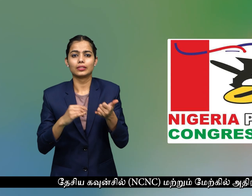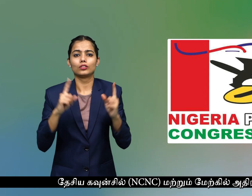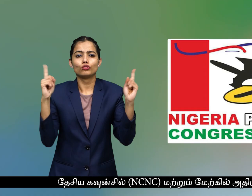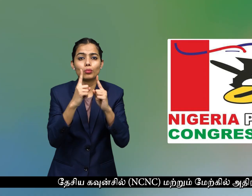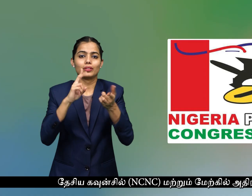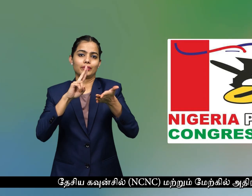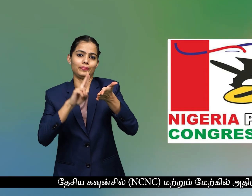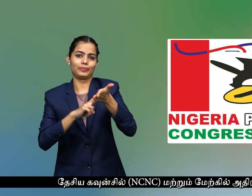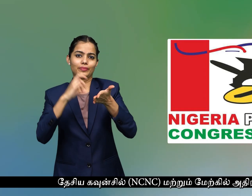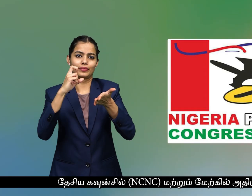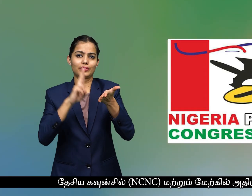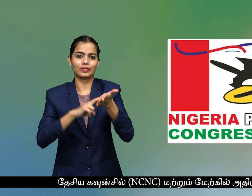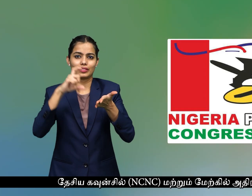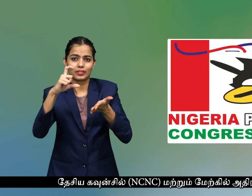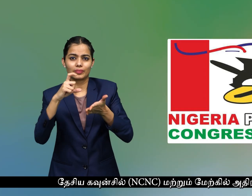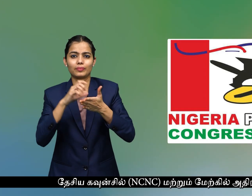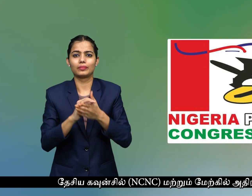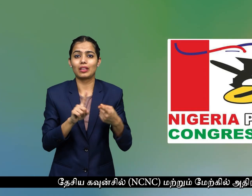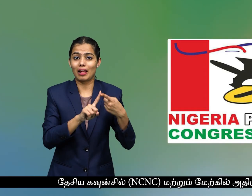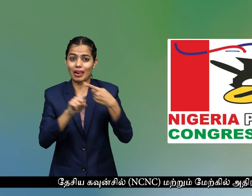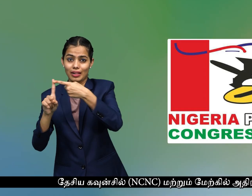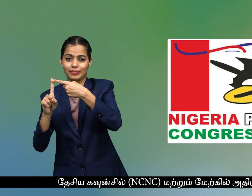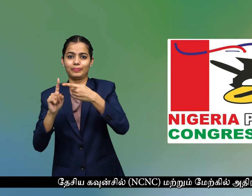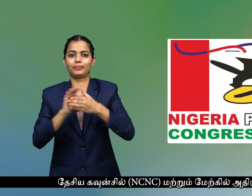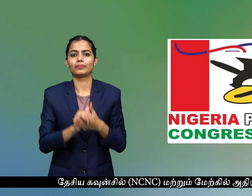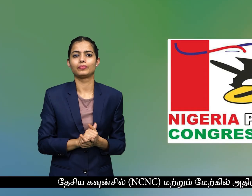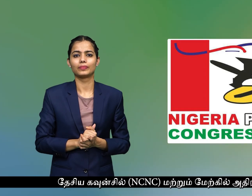மற்றும் மேற்கில் அதிரடி குழு அதாவது AG.